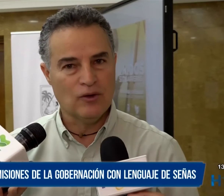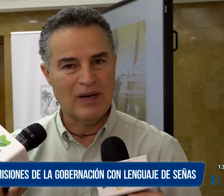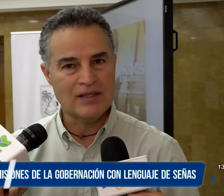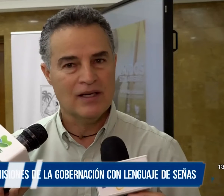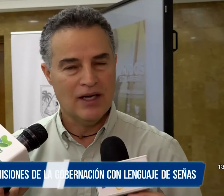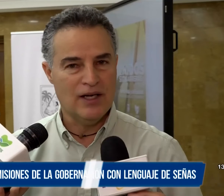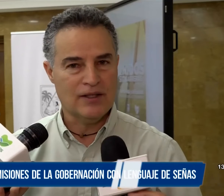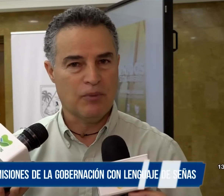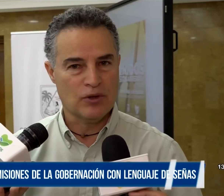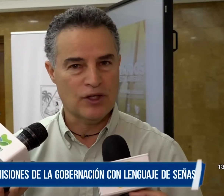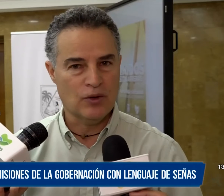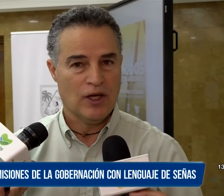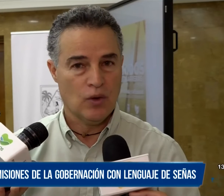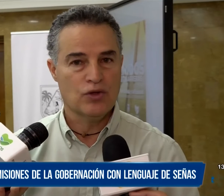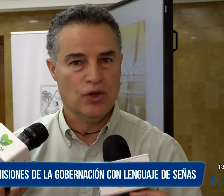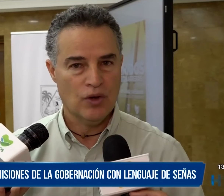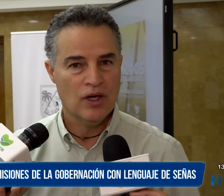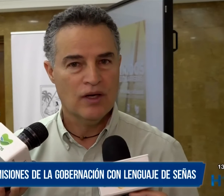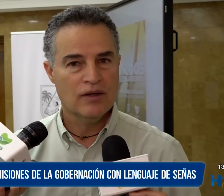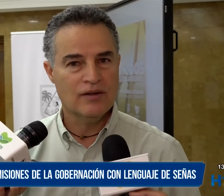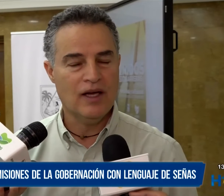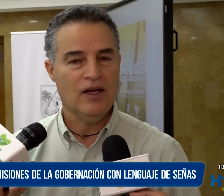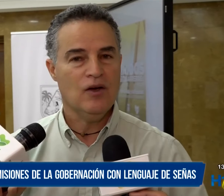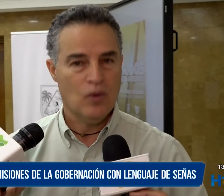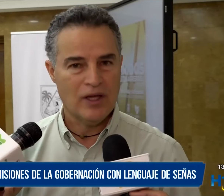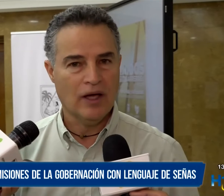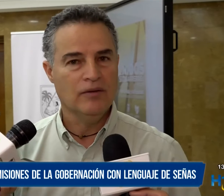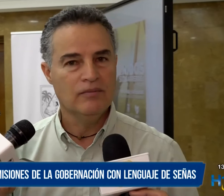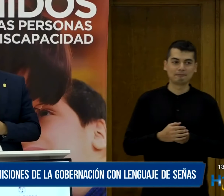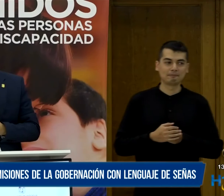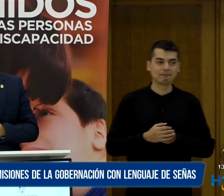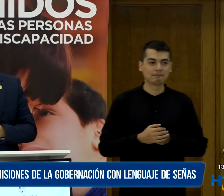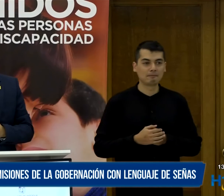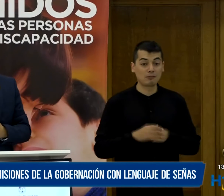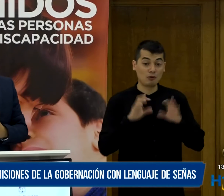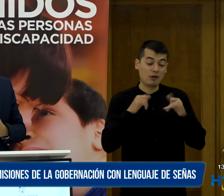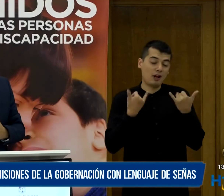compenetrando más en este proceso de inclusión de unidad.